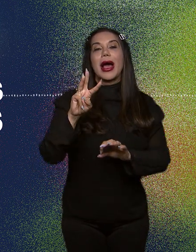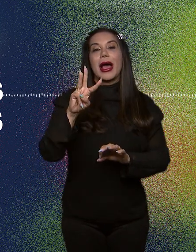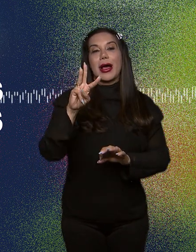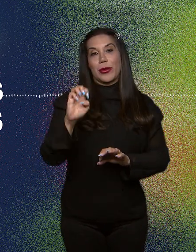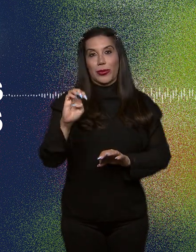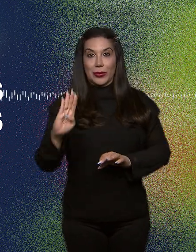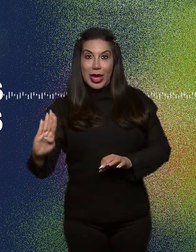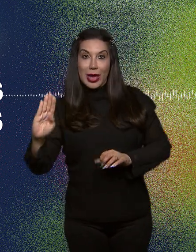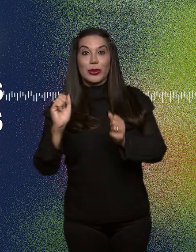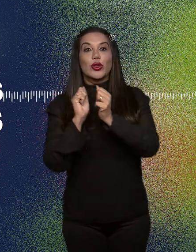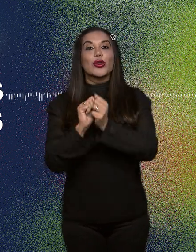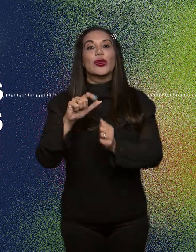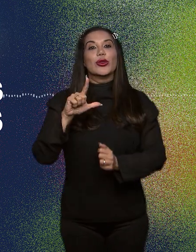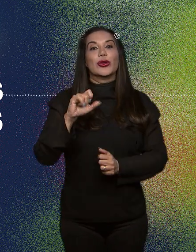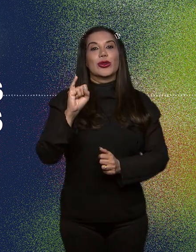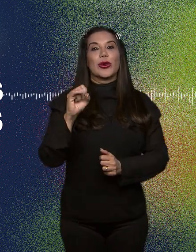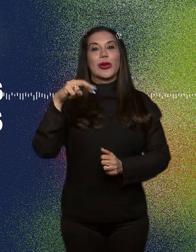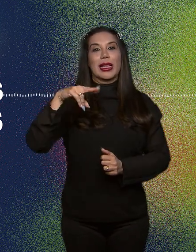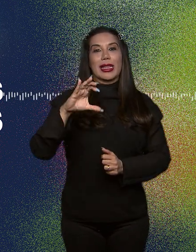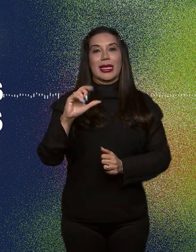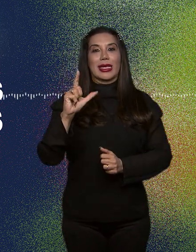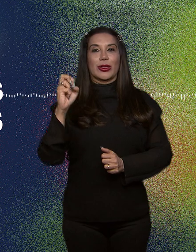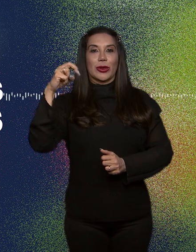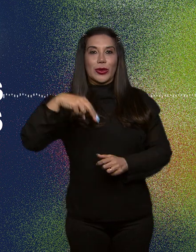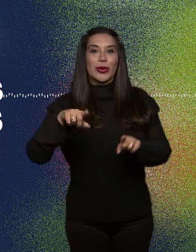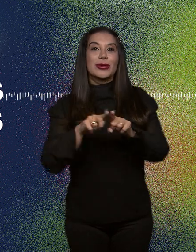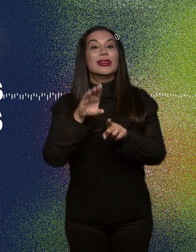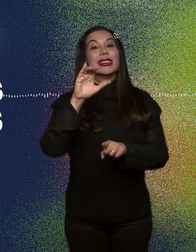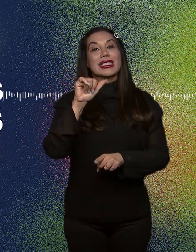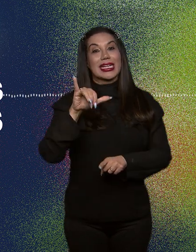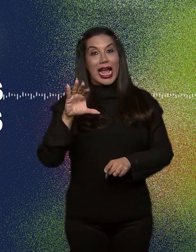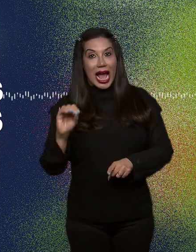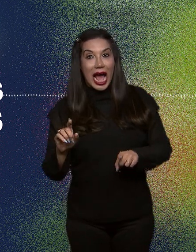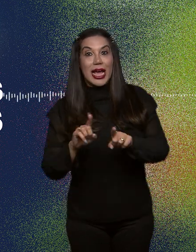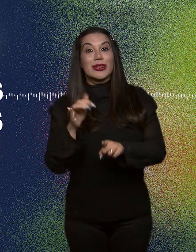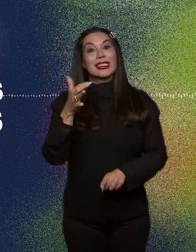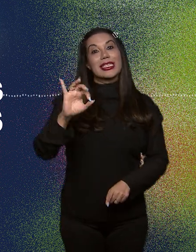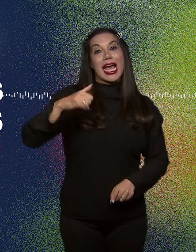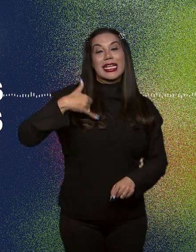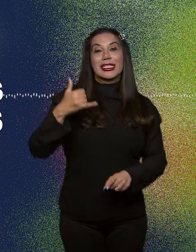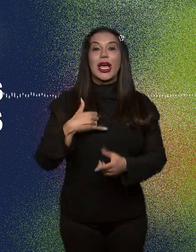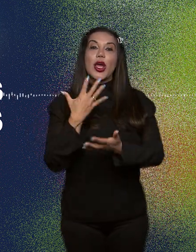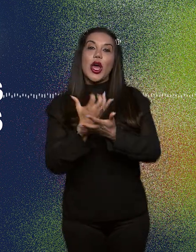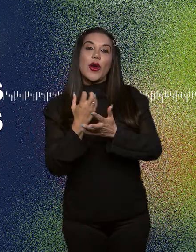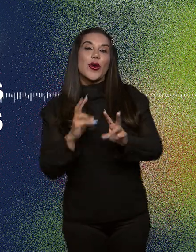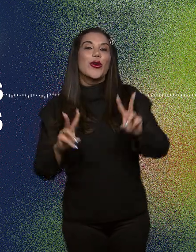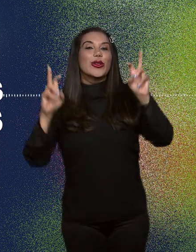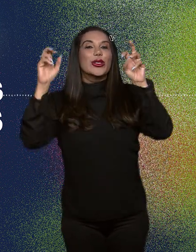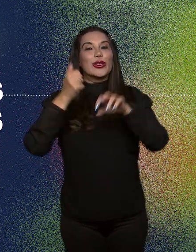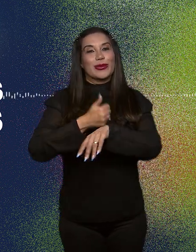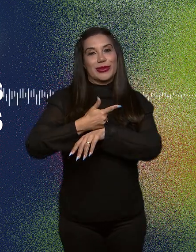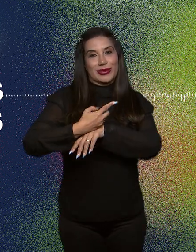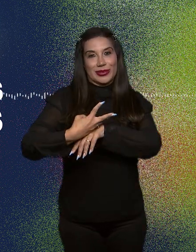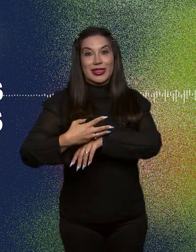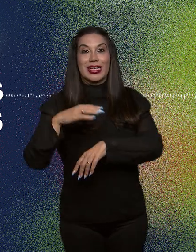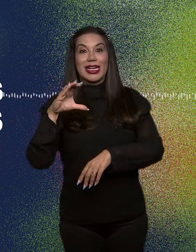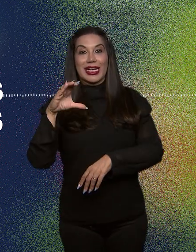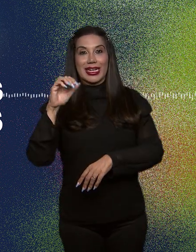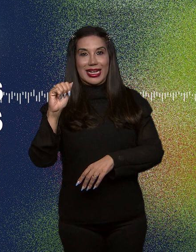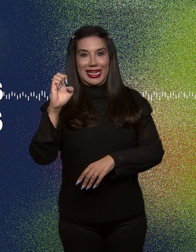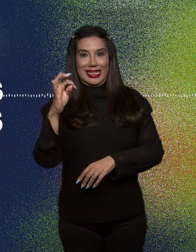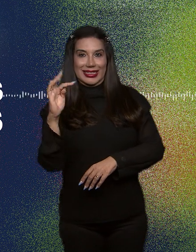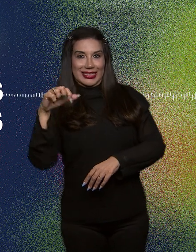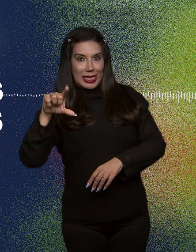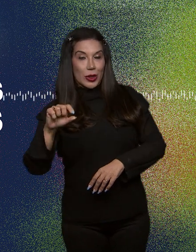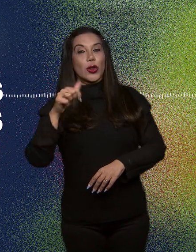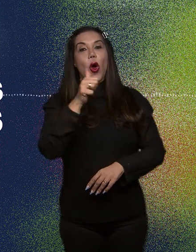web, junto com Lincoln Araújo. Caio Freire Cardoso Oliveira, de 10 anos, gravou o título dos episódios. E Caetano Farias,